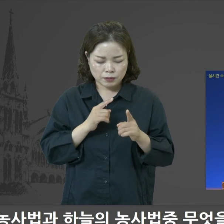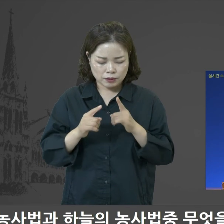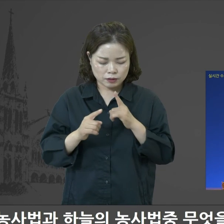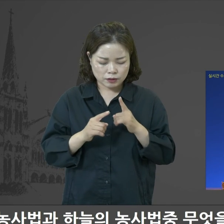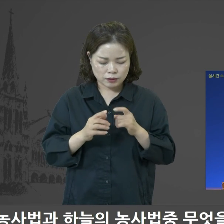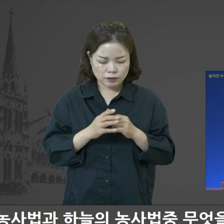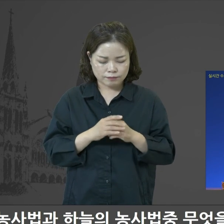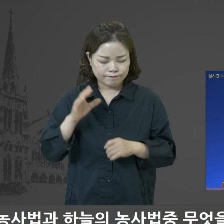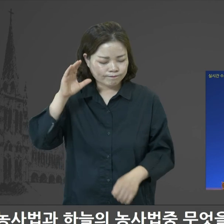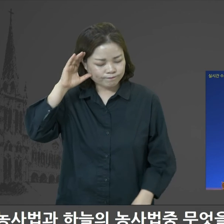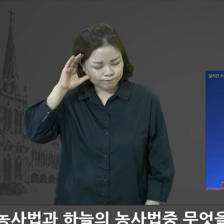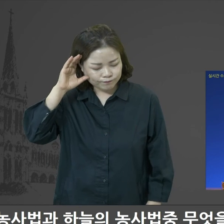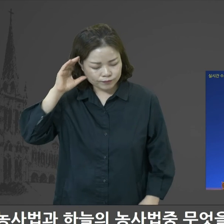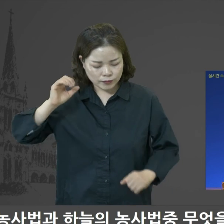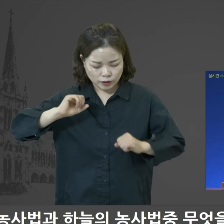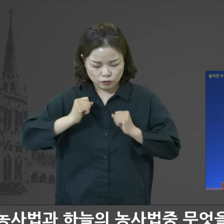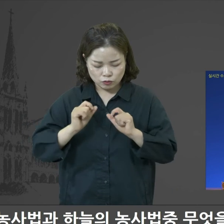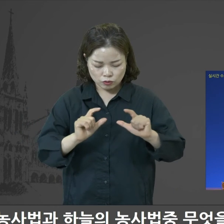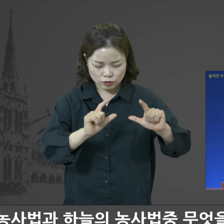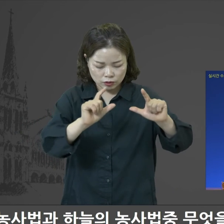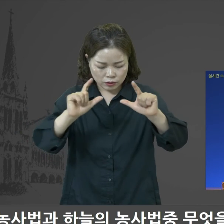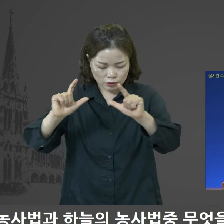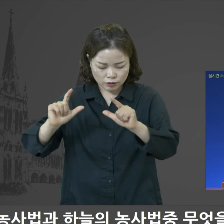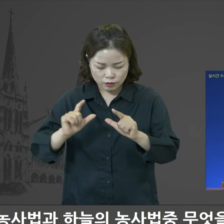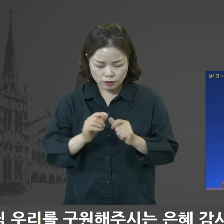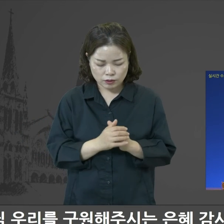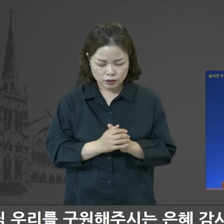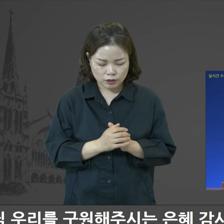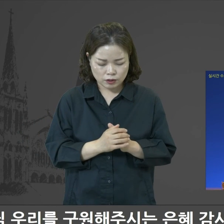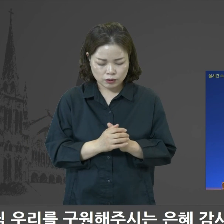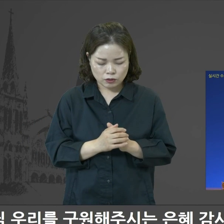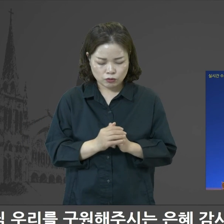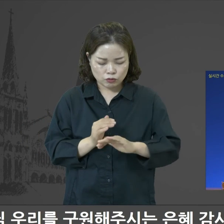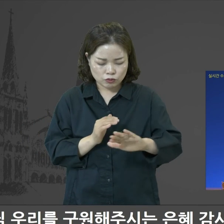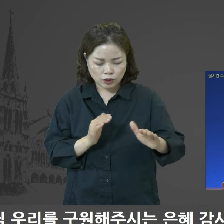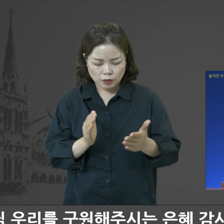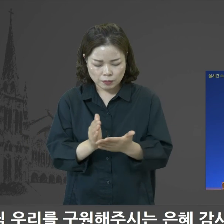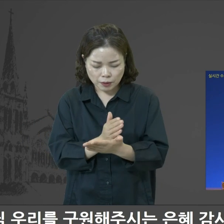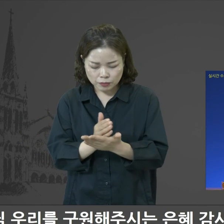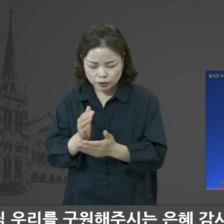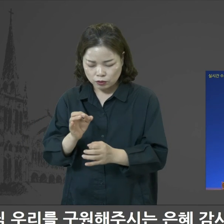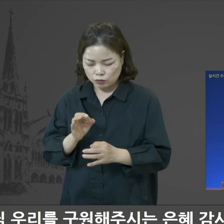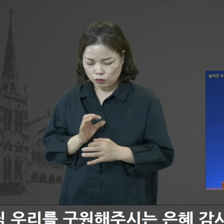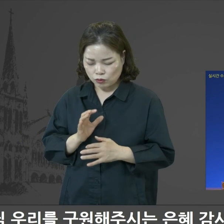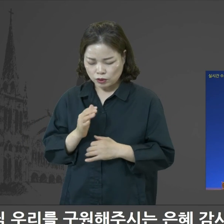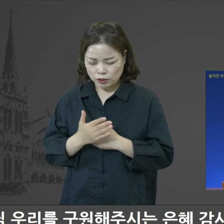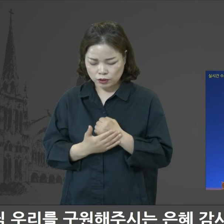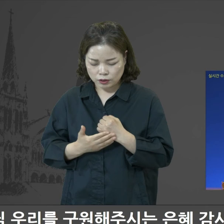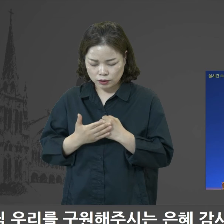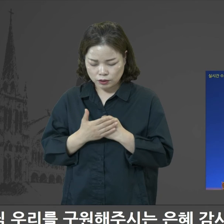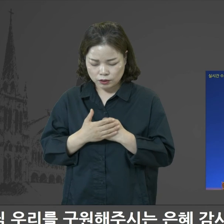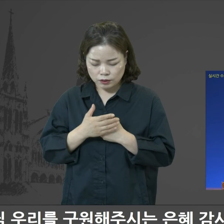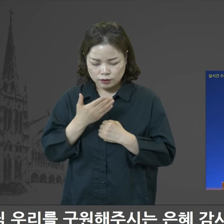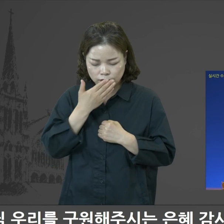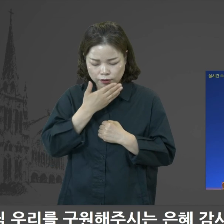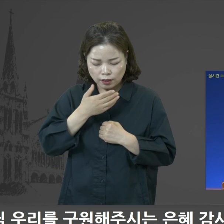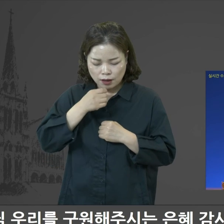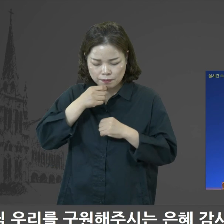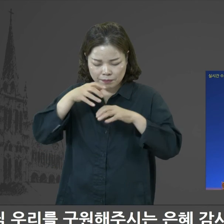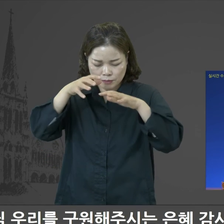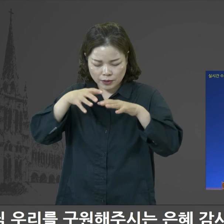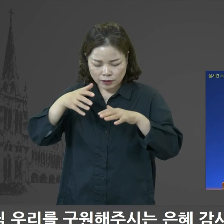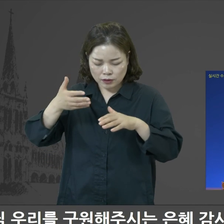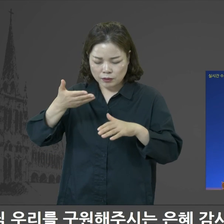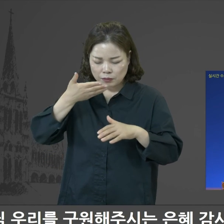말씀을 청종하며 순종하는 삶을 살게 하여 주시옵소서. 그리하여 우리에게 베푸시는 하나님의 놀라운 은혜의 단비를 날마다